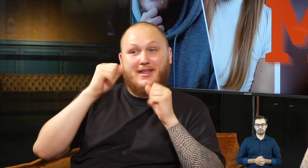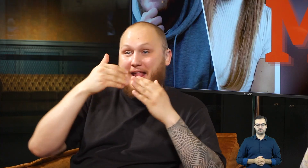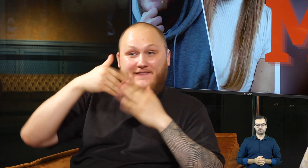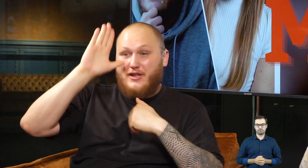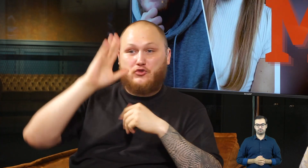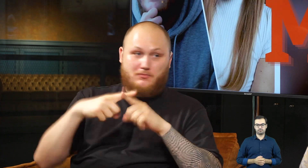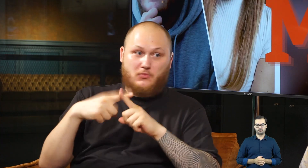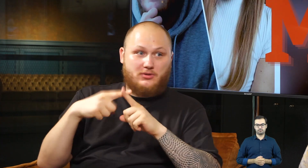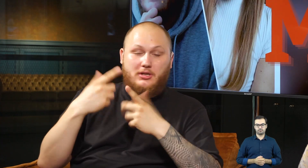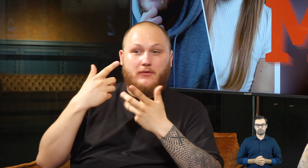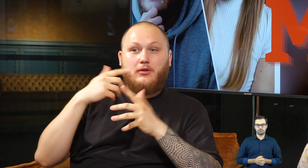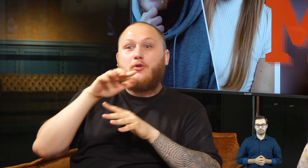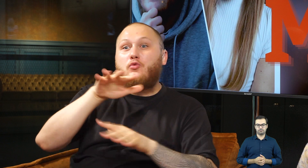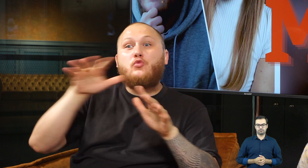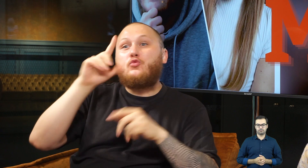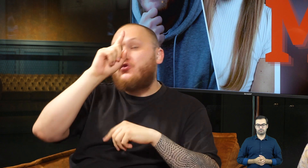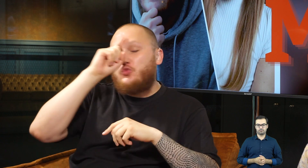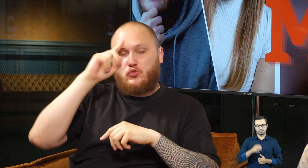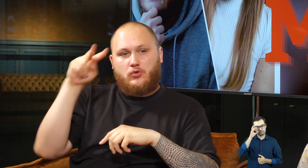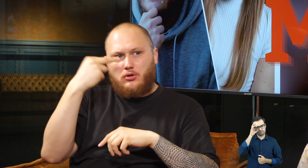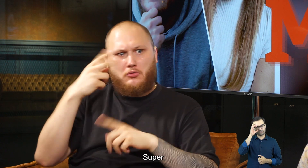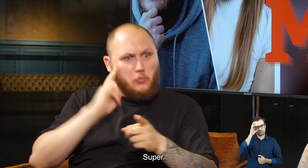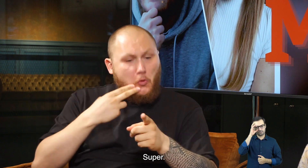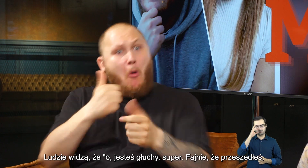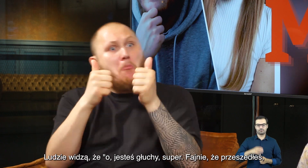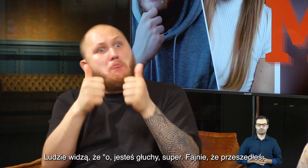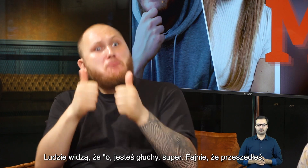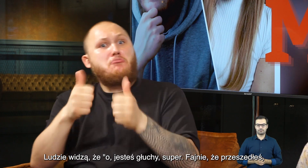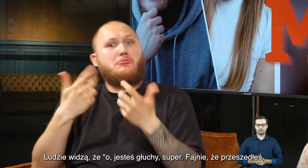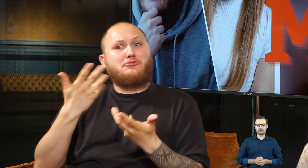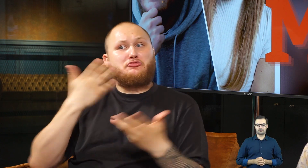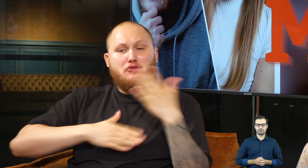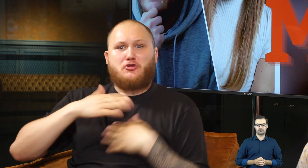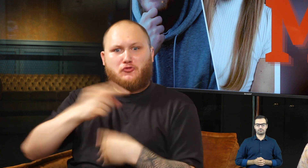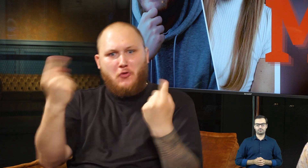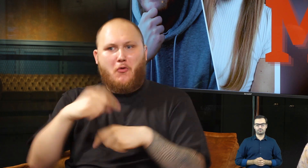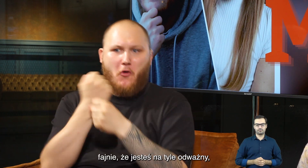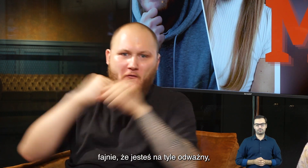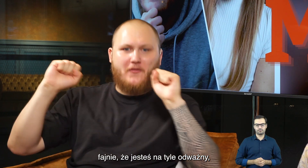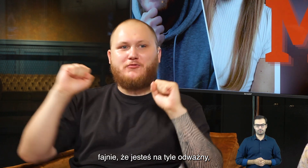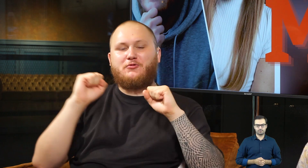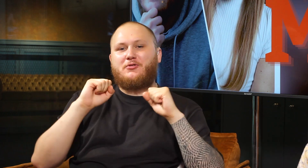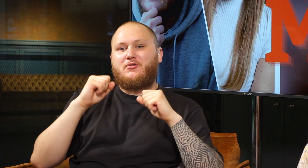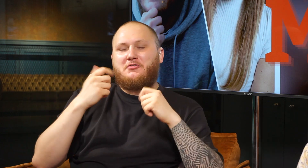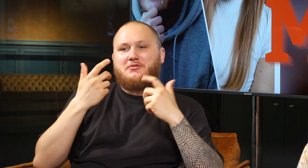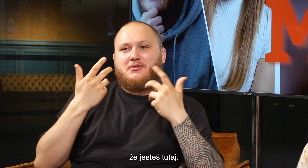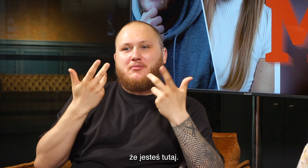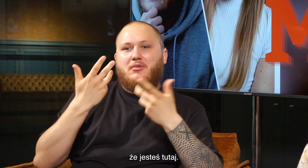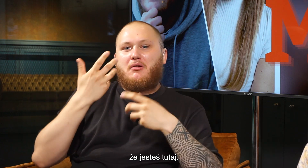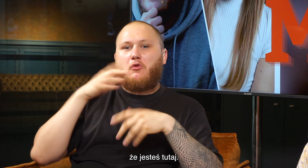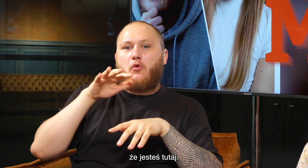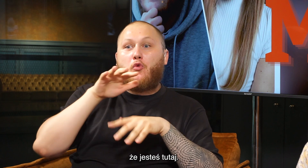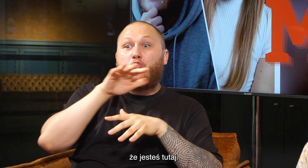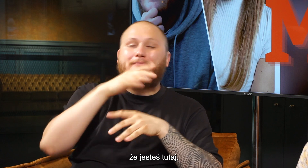O dziwo. Mam bardziej pozytywny odbiór. Super. Ludzie widzą, że o, jesteś głuchy, super, fajnie, że przyszedłeś, fajnie, że jesteś na tyle odważny, że